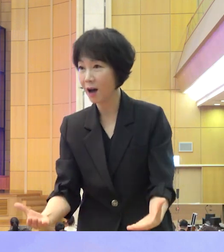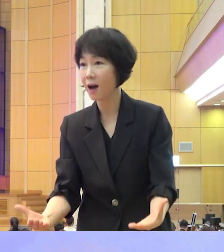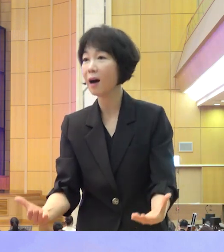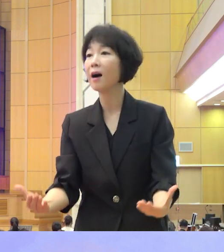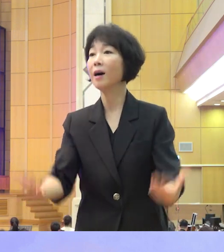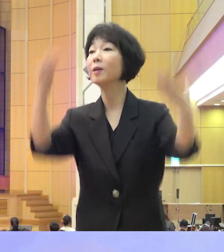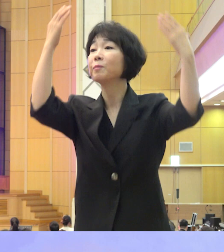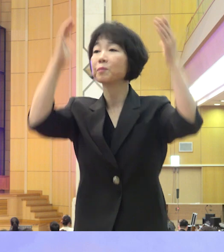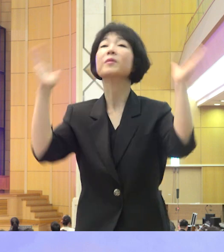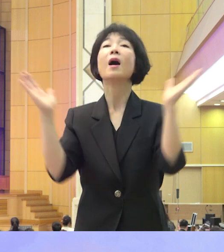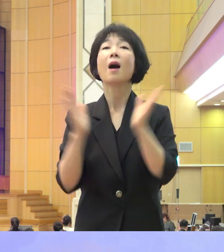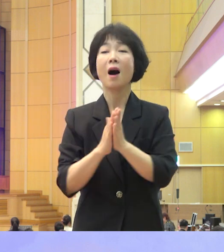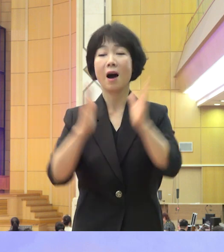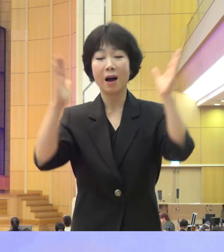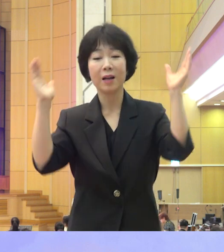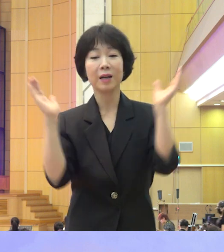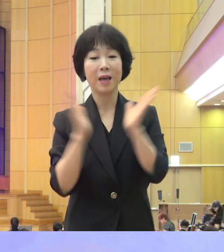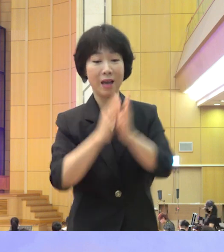할렐루야